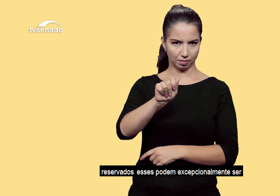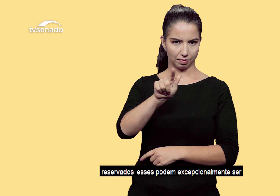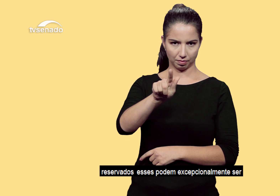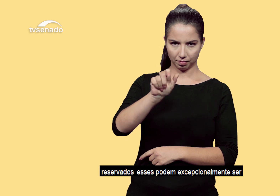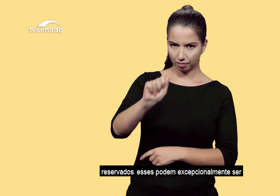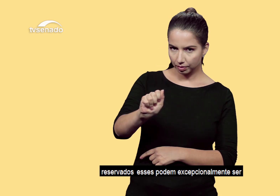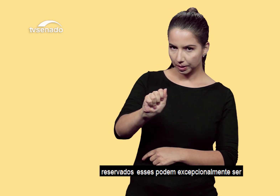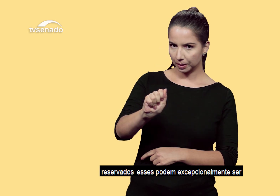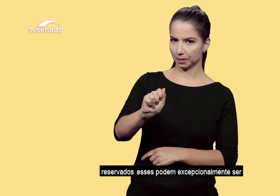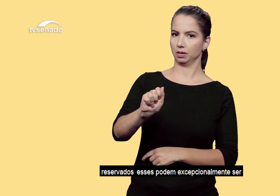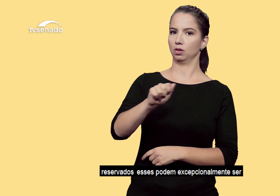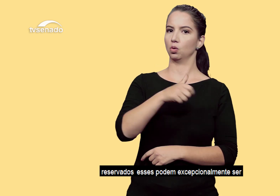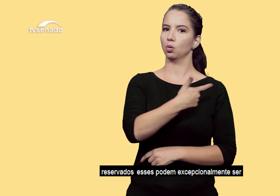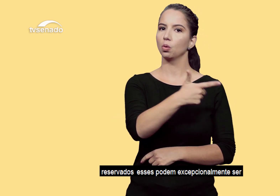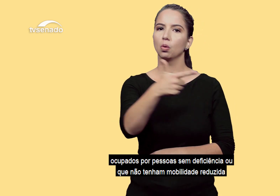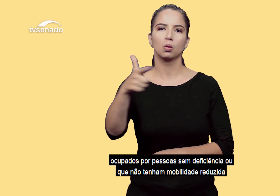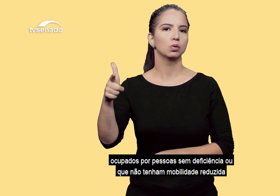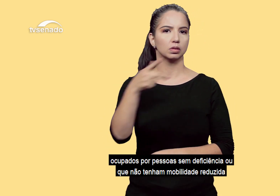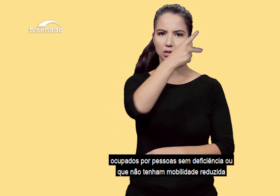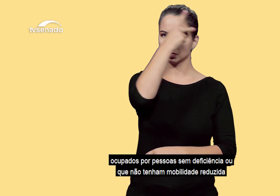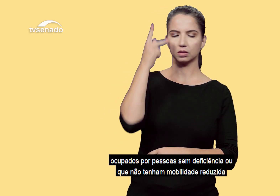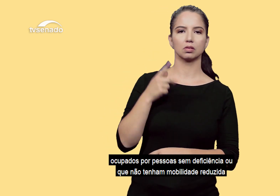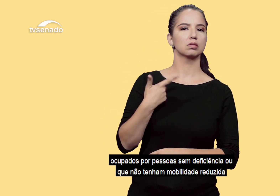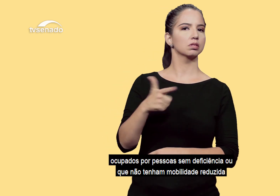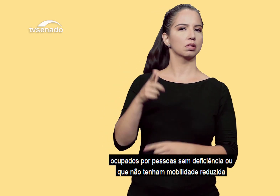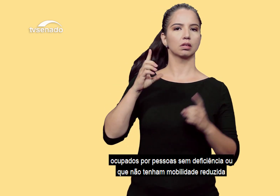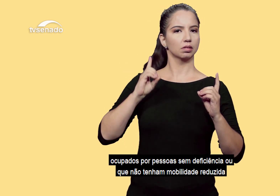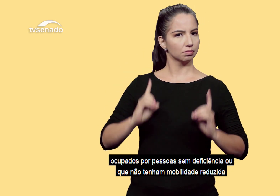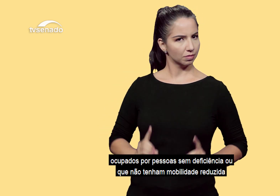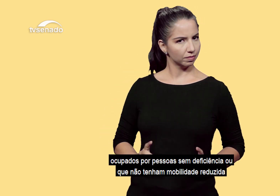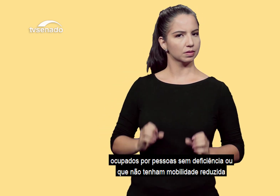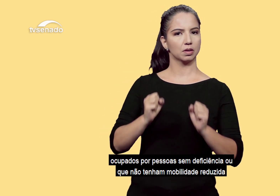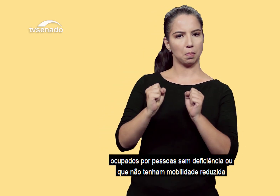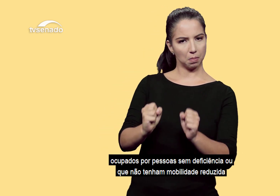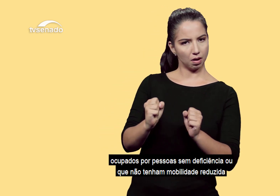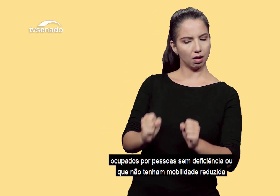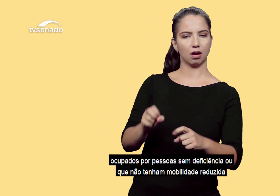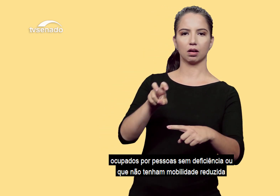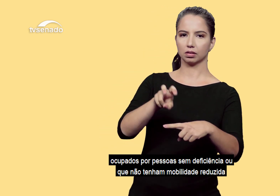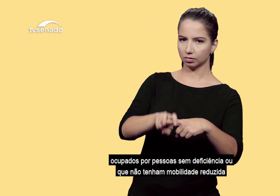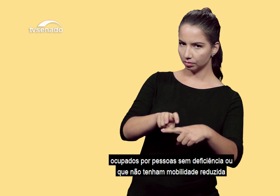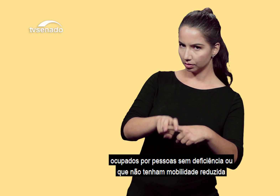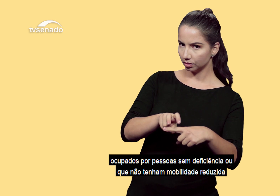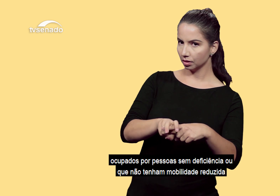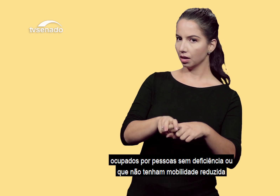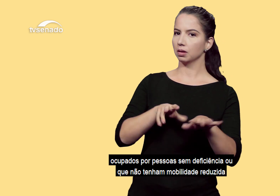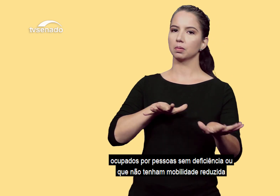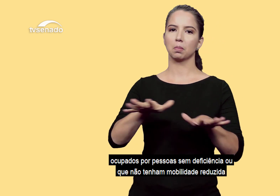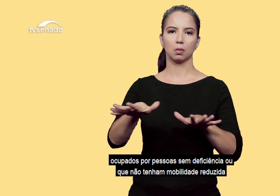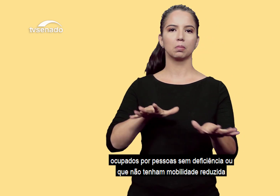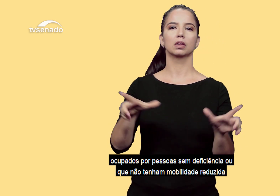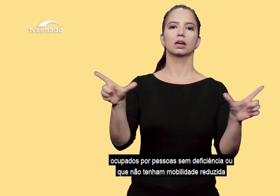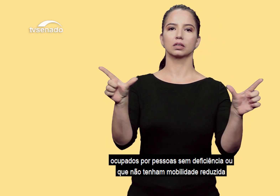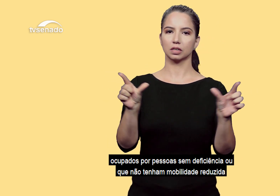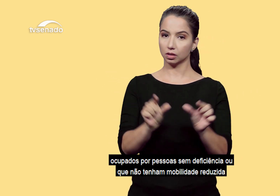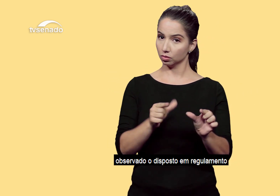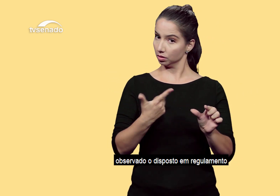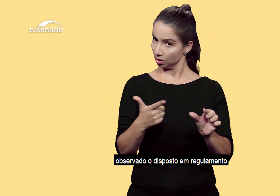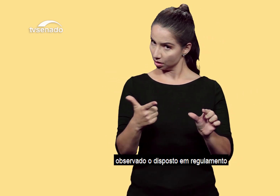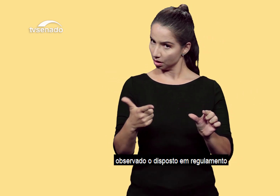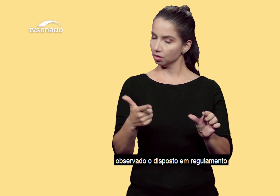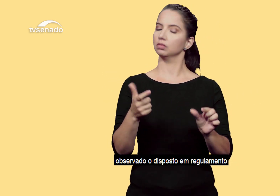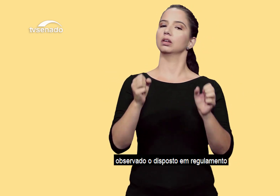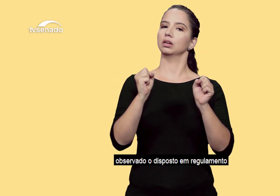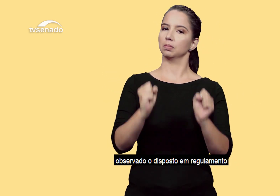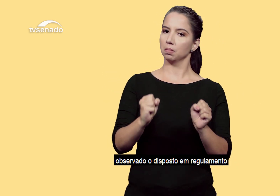podem, excepcionalmente, ser ocupados por pessoas sem deficiência ou que não tenham mobilidade reduzida